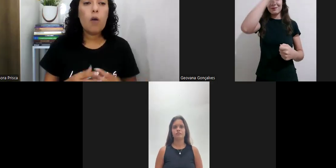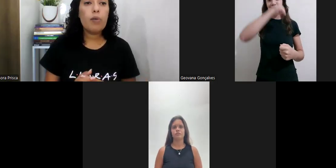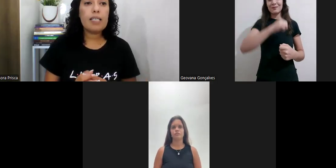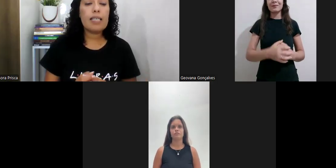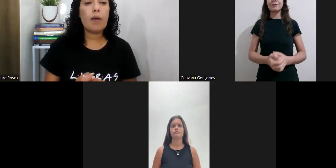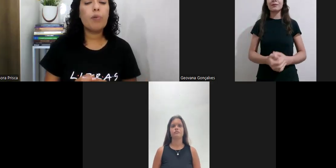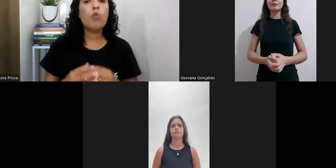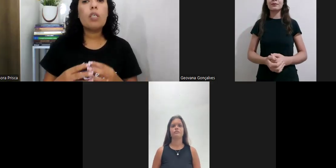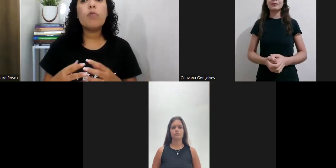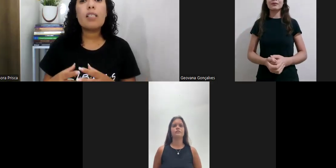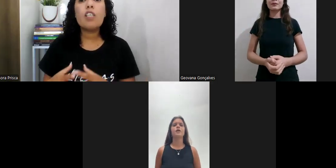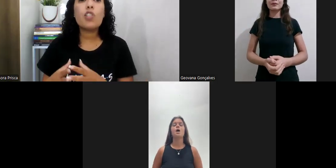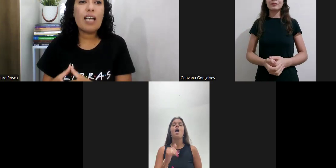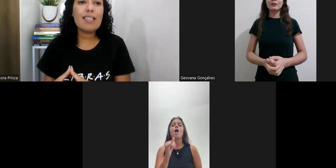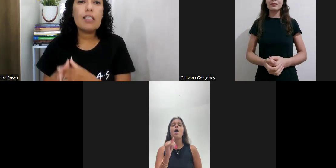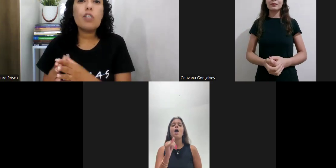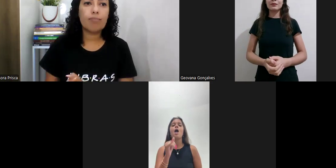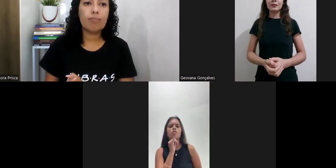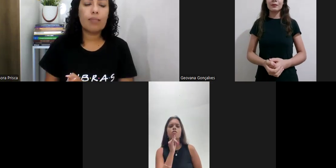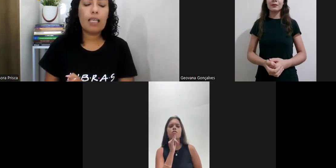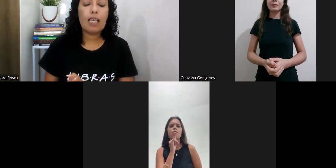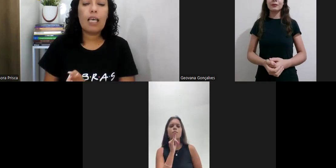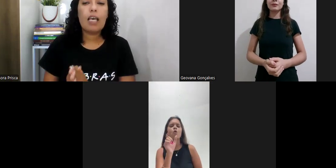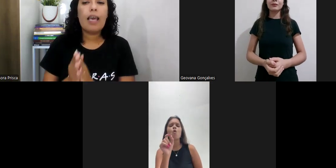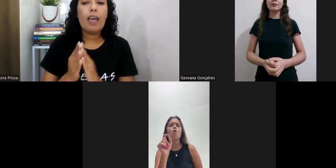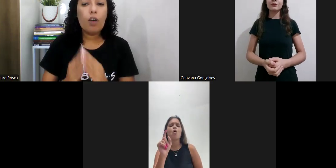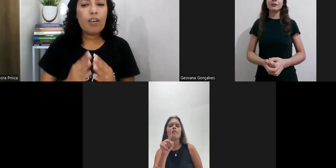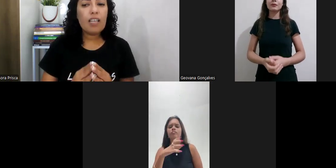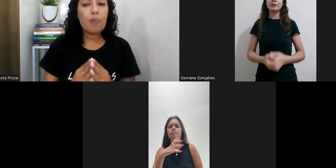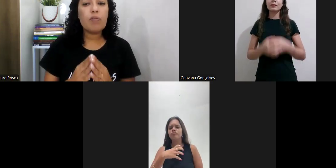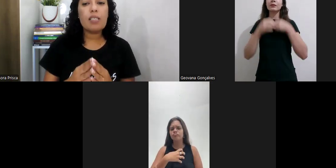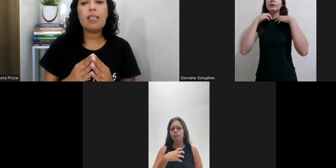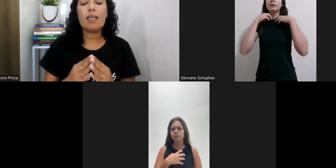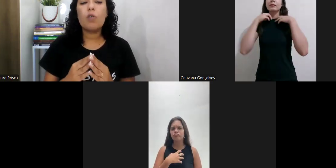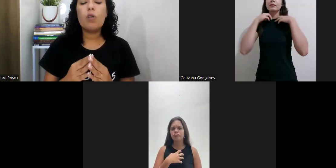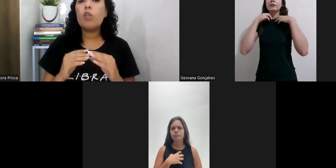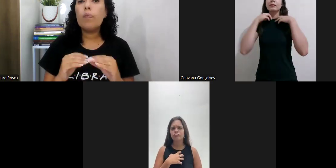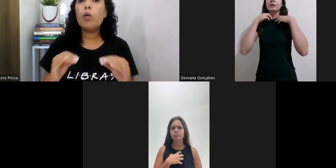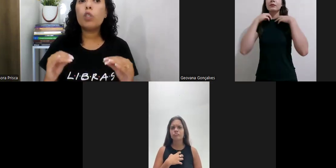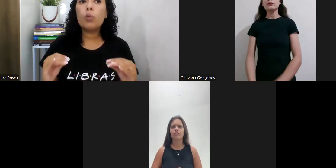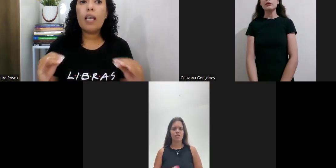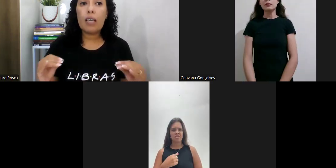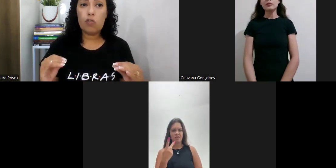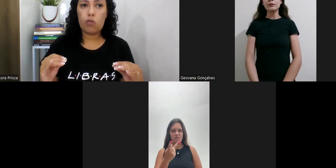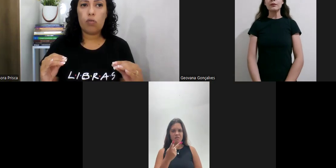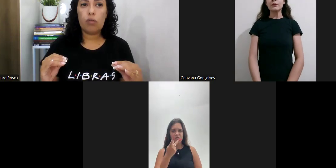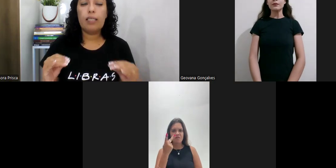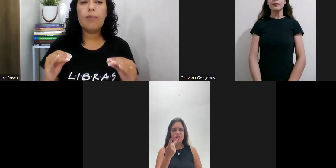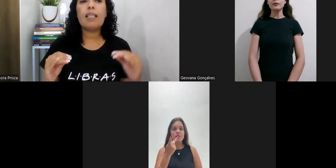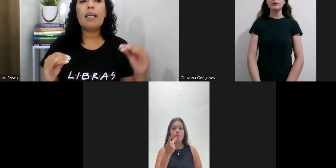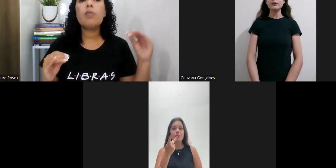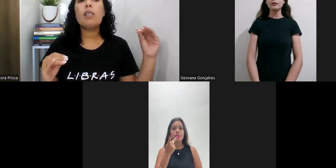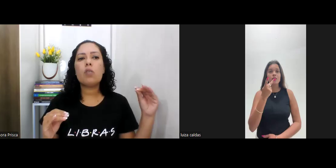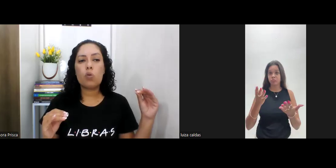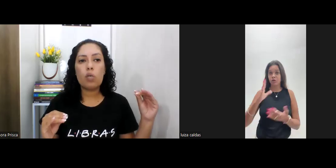fazer? Por exemplo, o que você está sentindo? Eu falei para vocês agora no